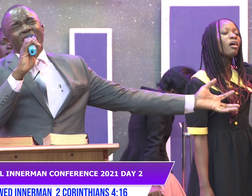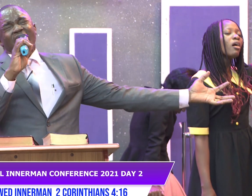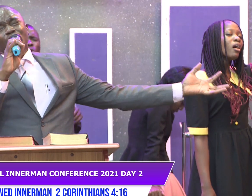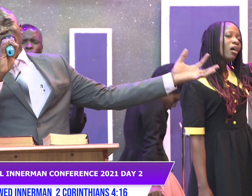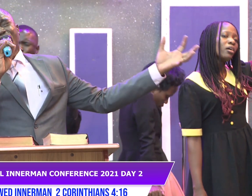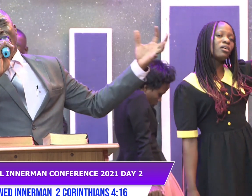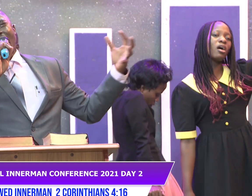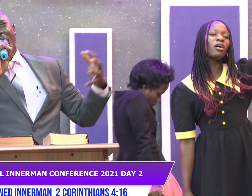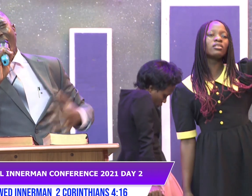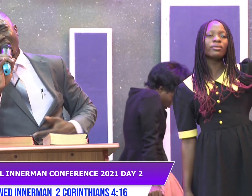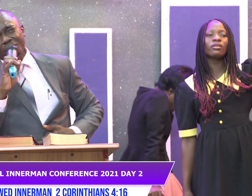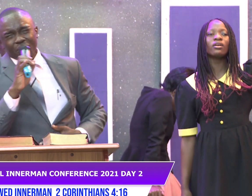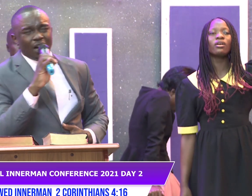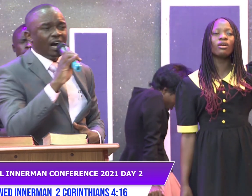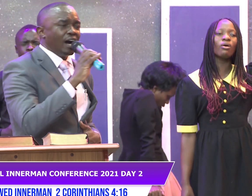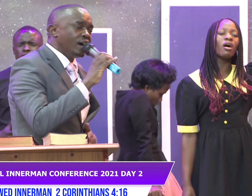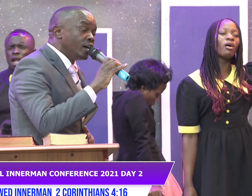otuule mu yeekaalu zaffe mukama